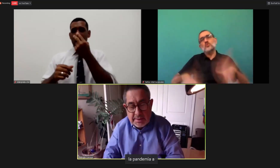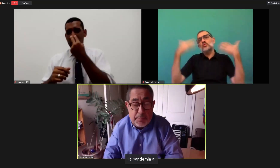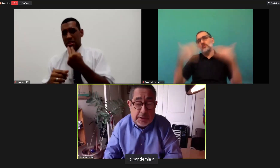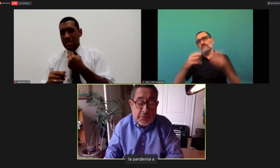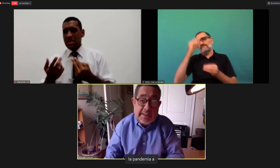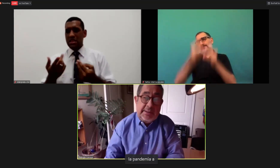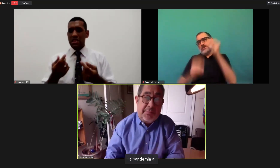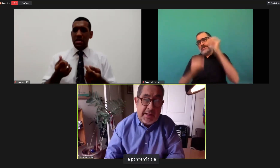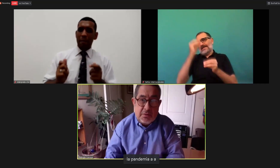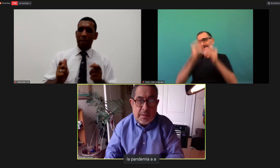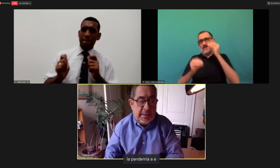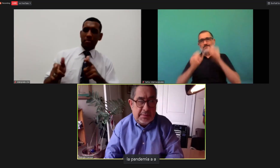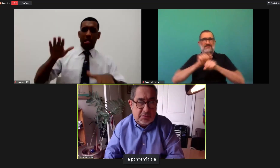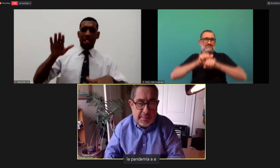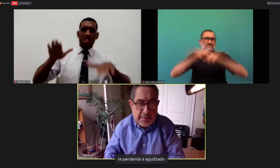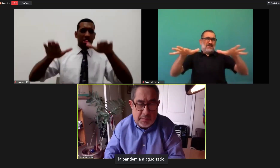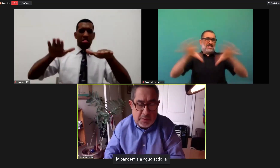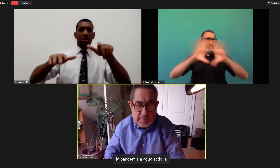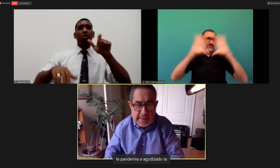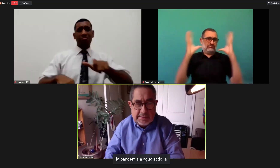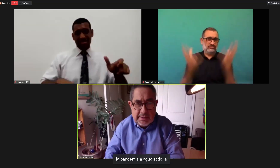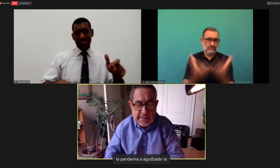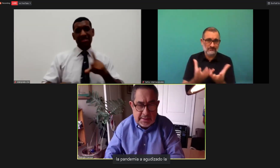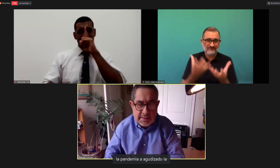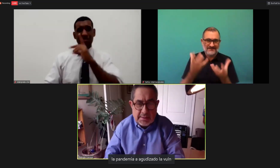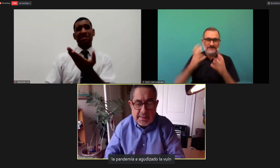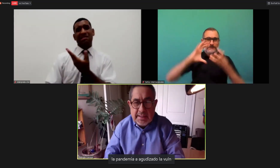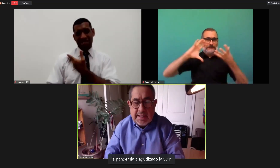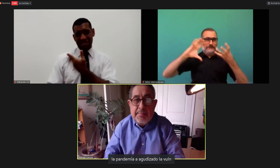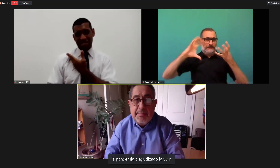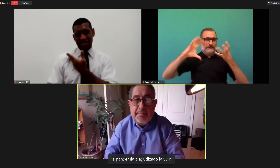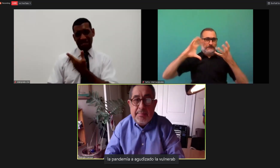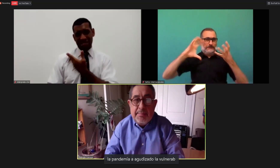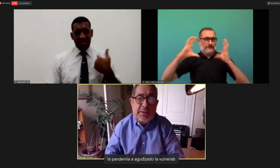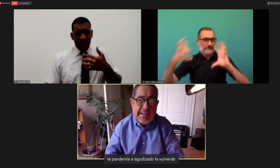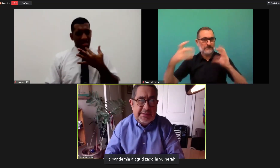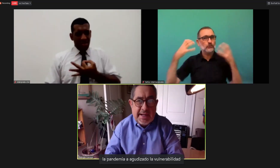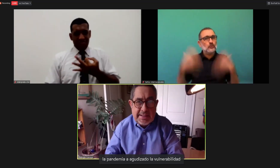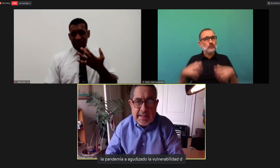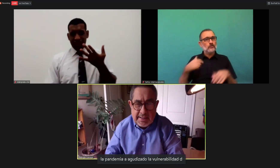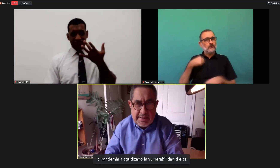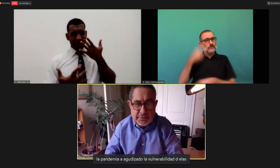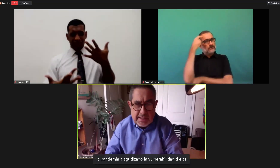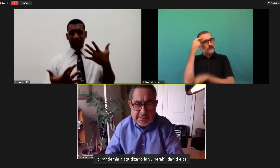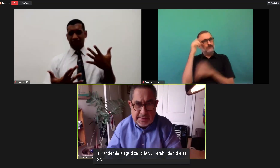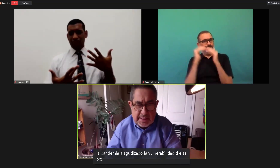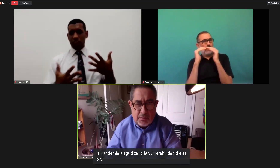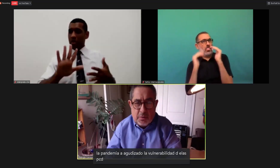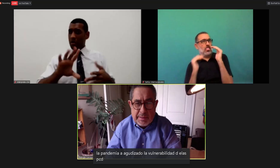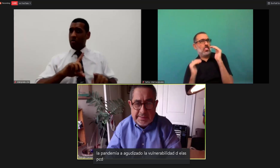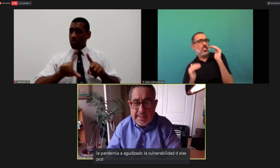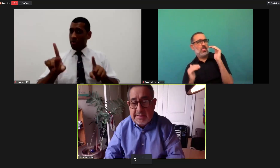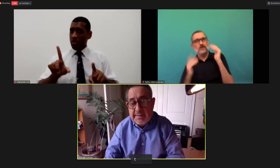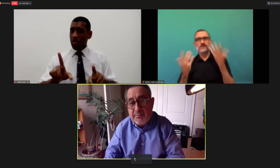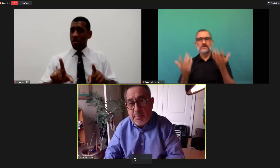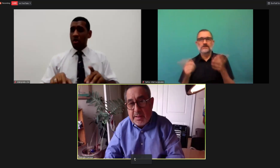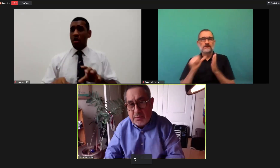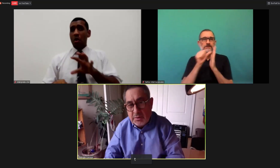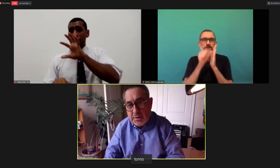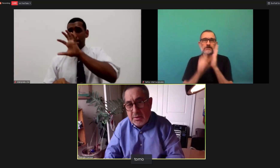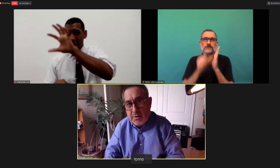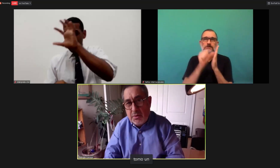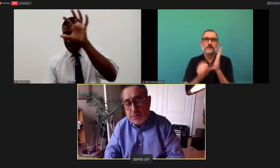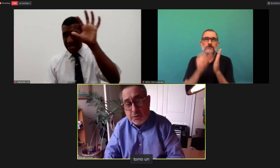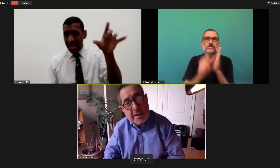Y es por eso que, Stefan, quiero tomarme solamente un minuto para decir la importancia que tienen las redes nacionales en cada uno de los países que se están